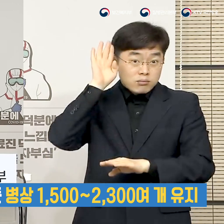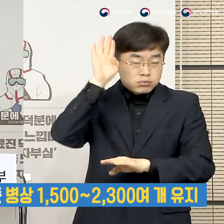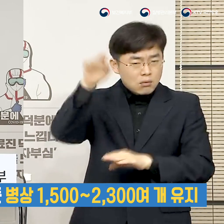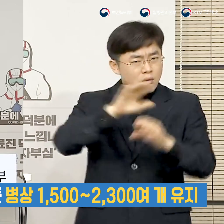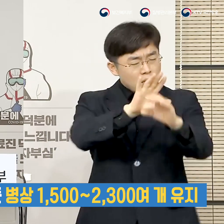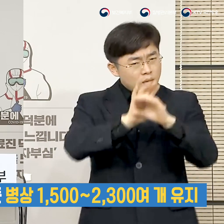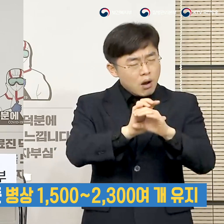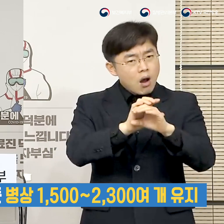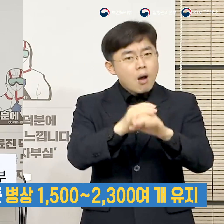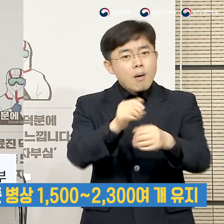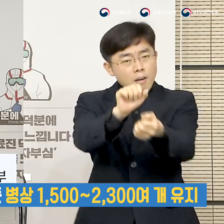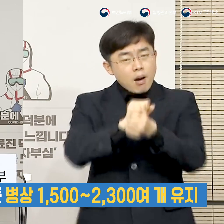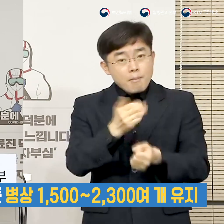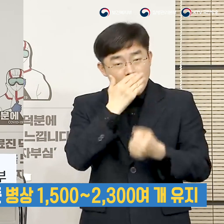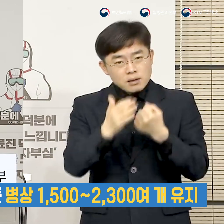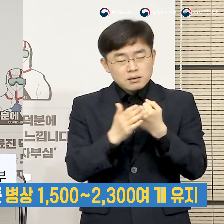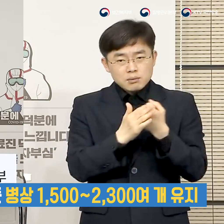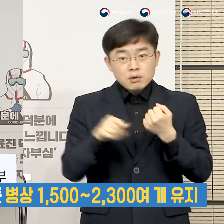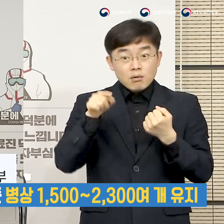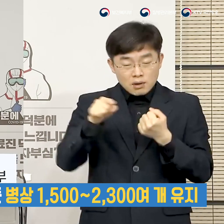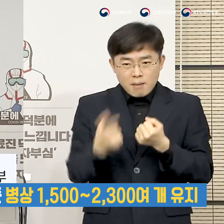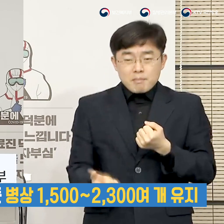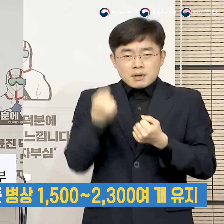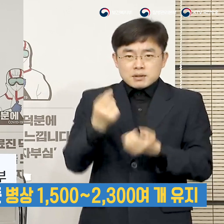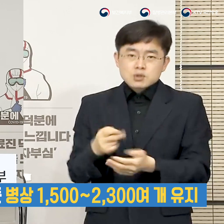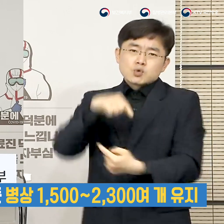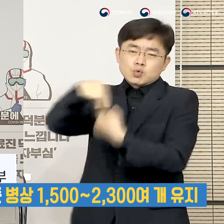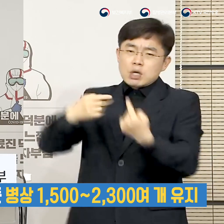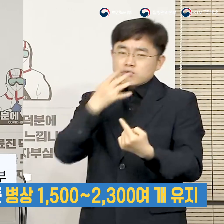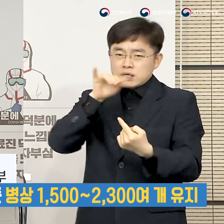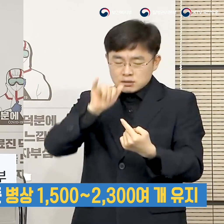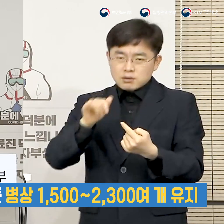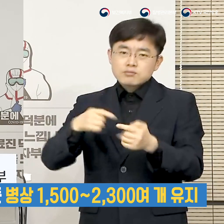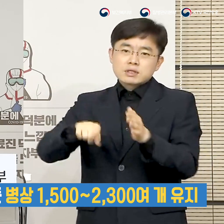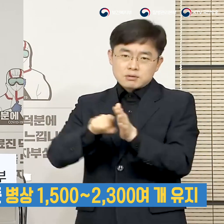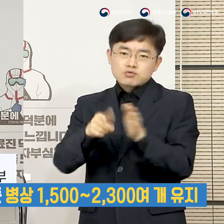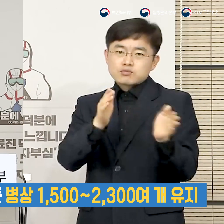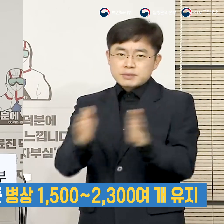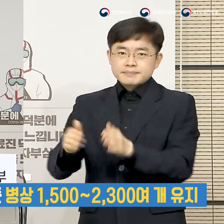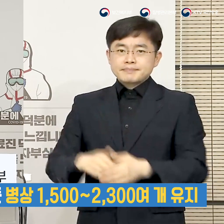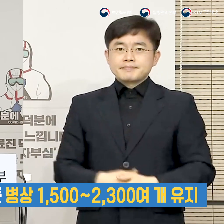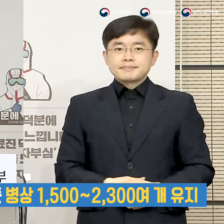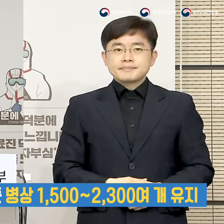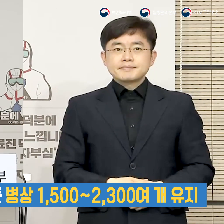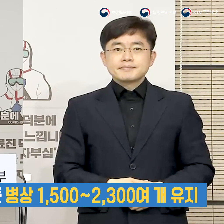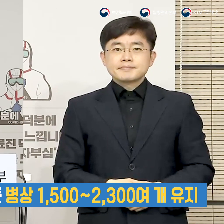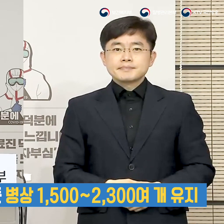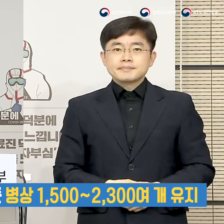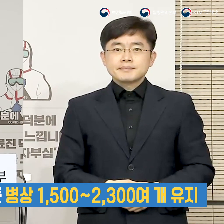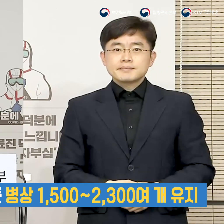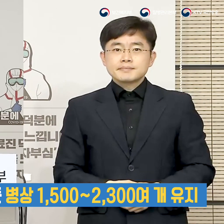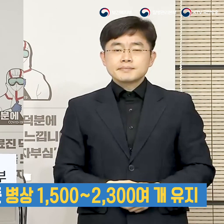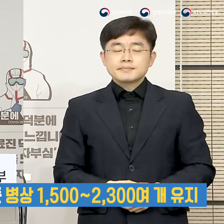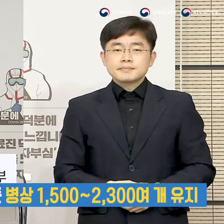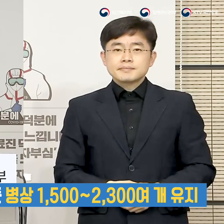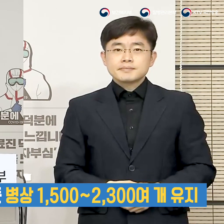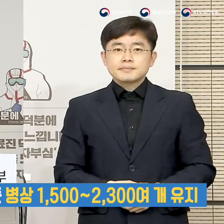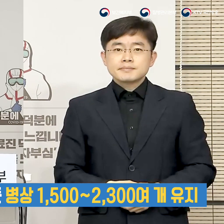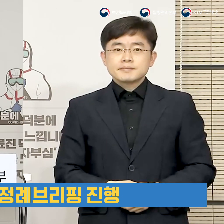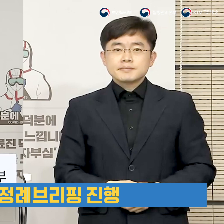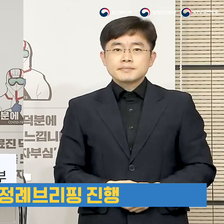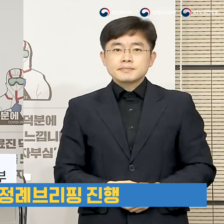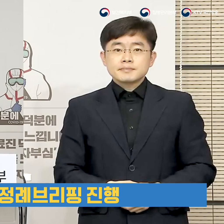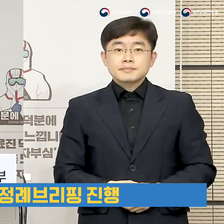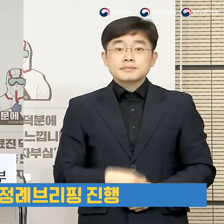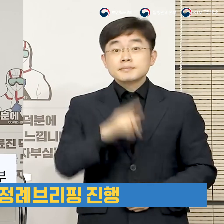수립해서 위기 시에 신속히 재가동될 수 있도록 준비할 계획입니다.